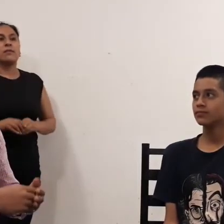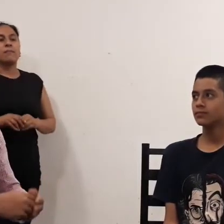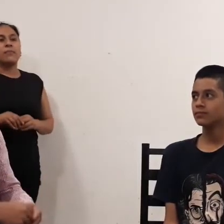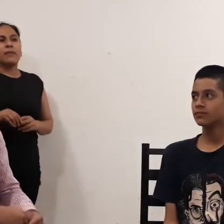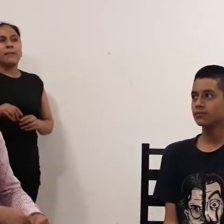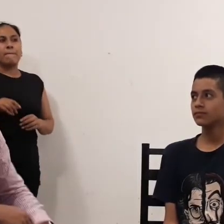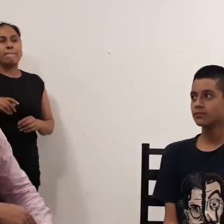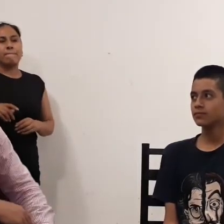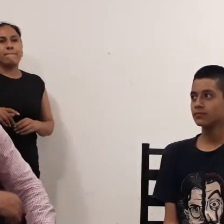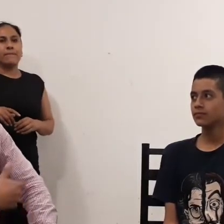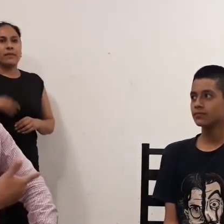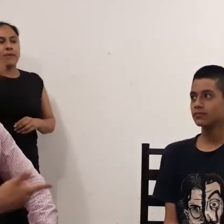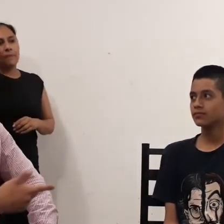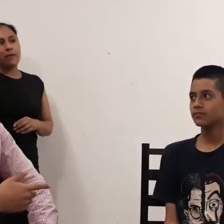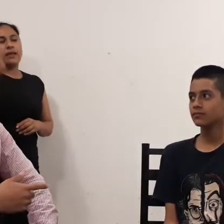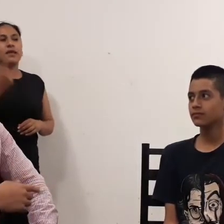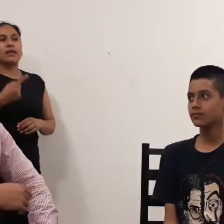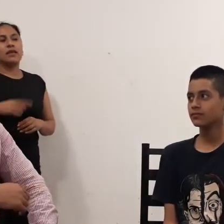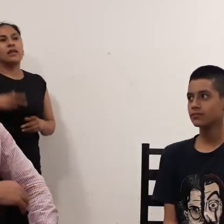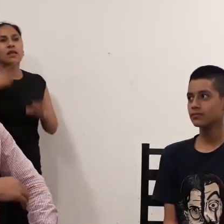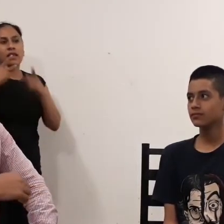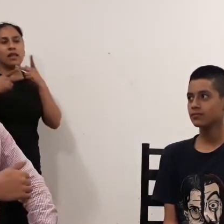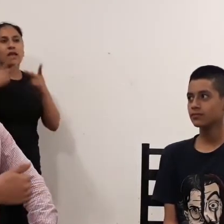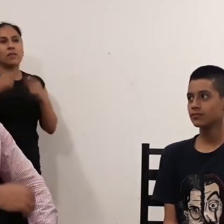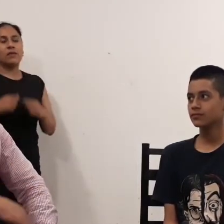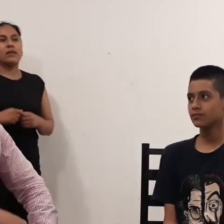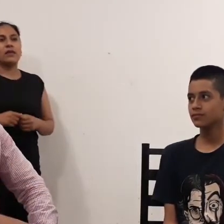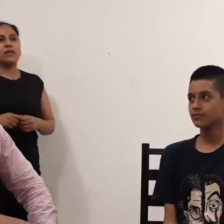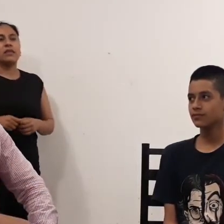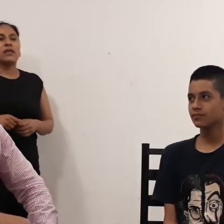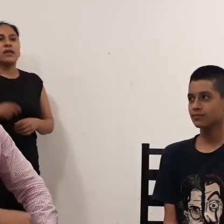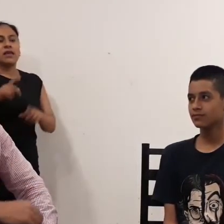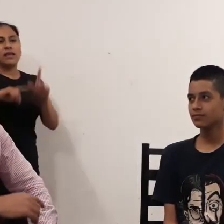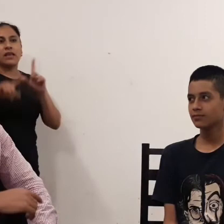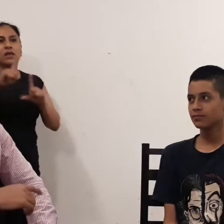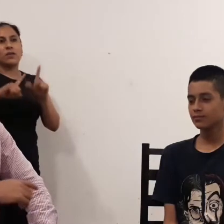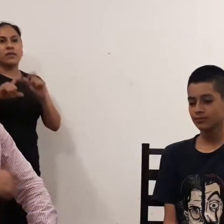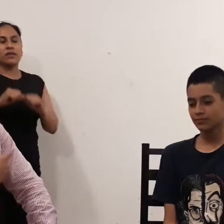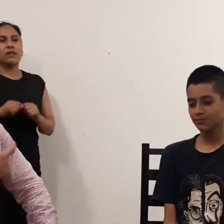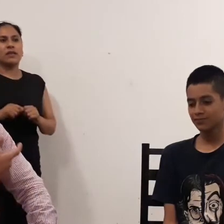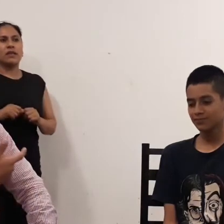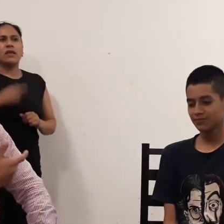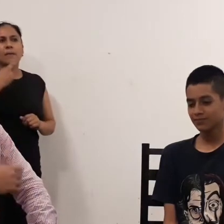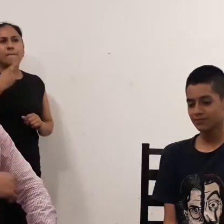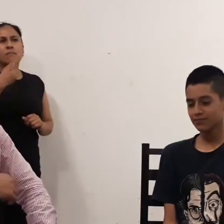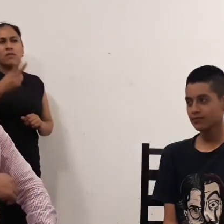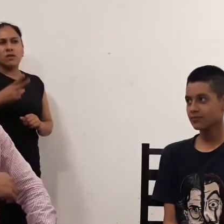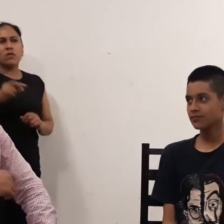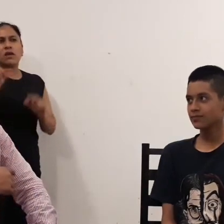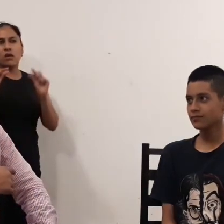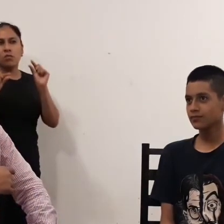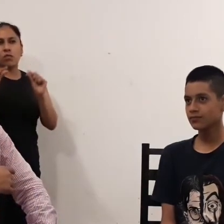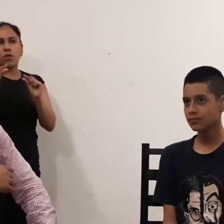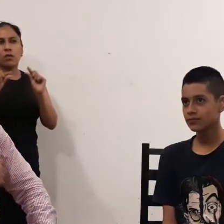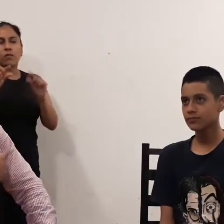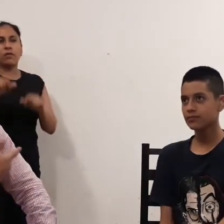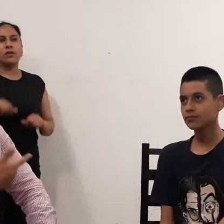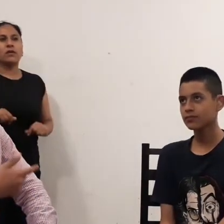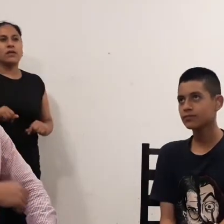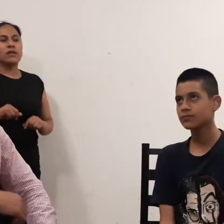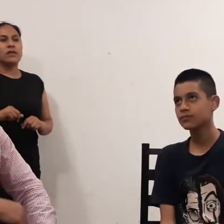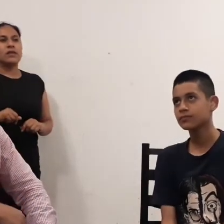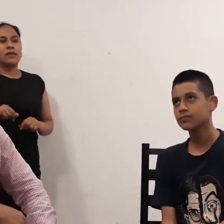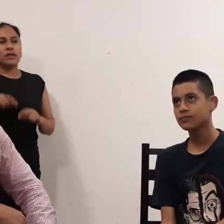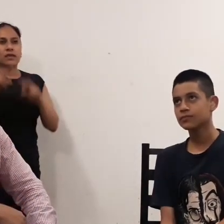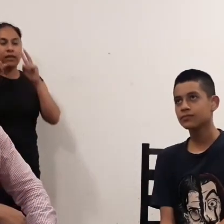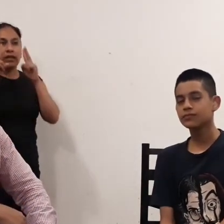competente, ¿no? En el habla de la lengua de señas, mejorar un poquito la emisión de